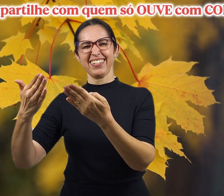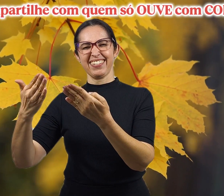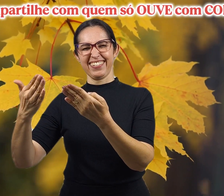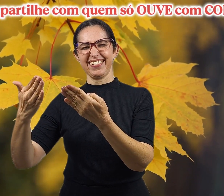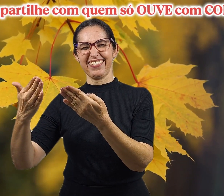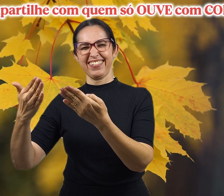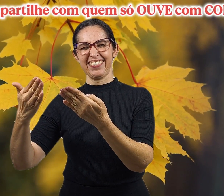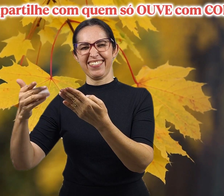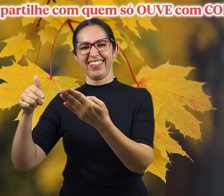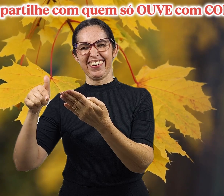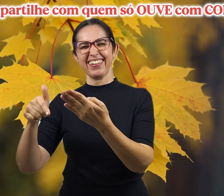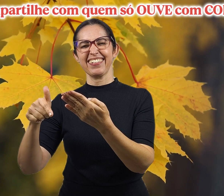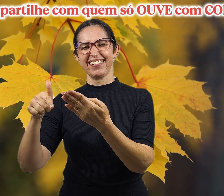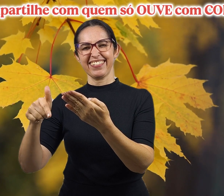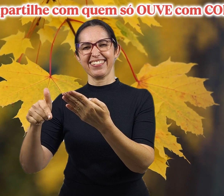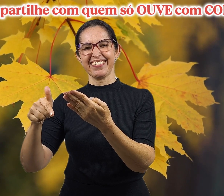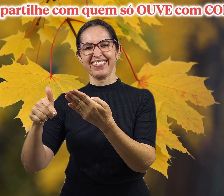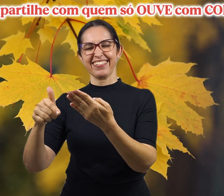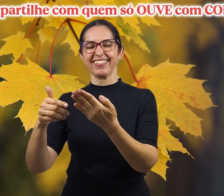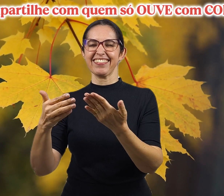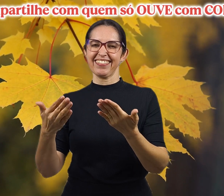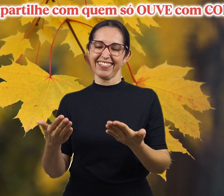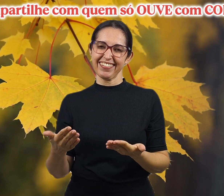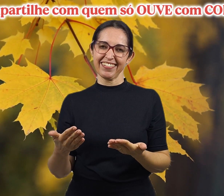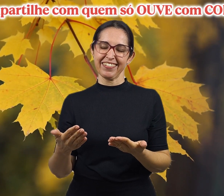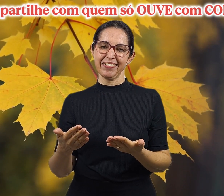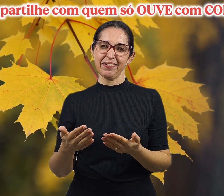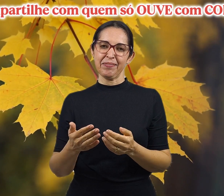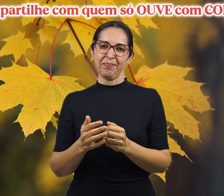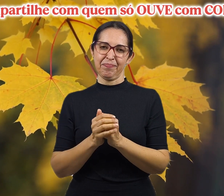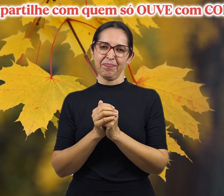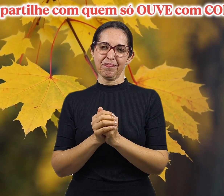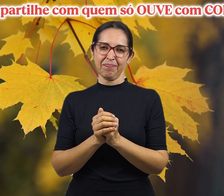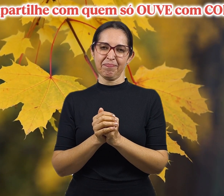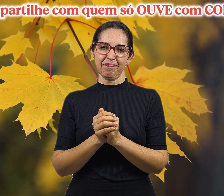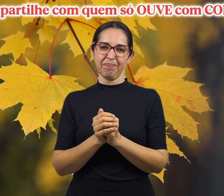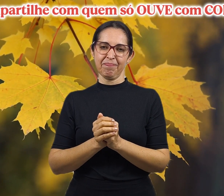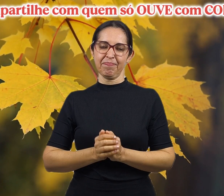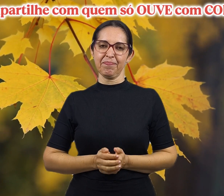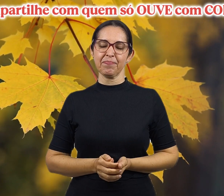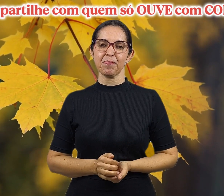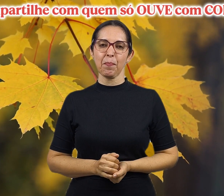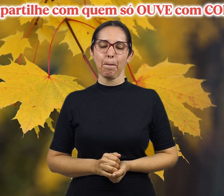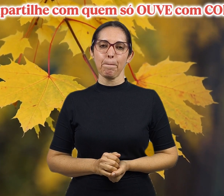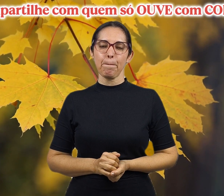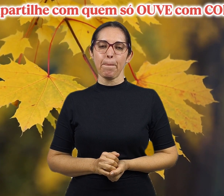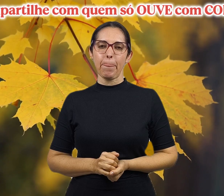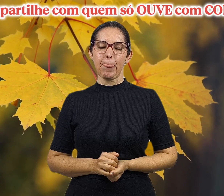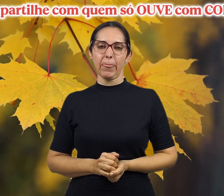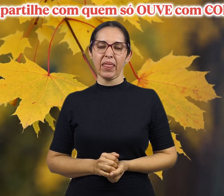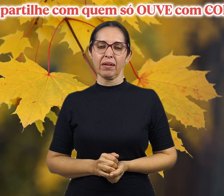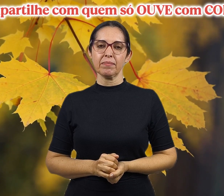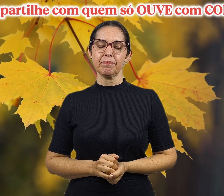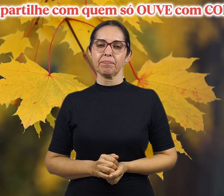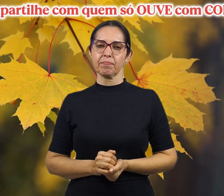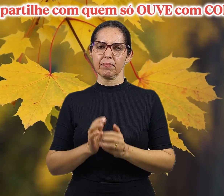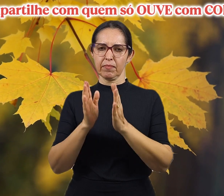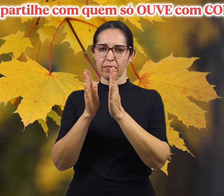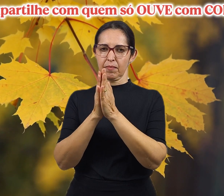da face de seu irmão. Vamos fechar os nossos olhos, vamos orar, irmãos. Senhor, nós te